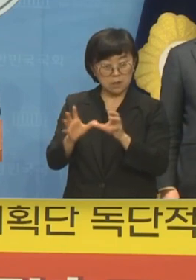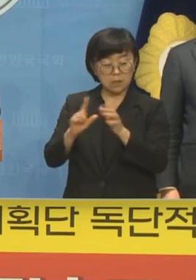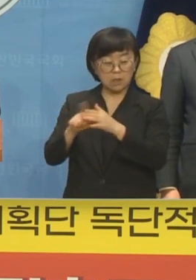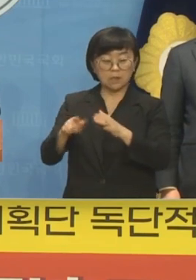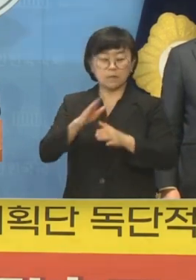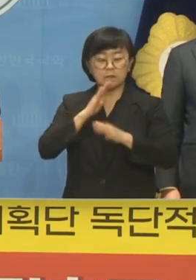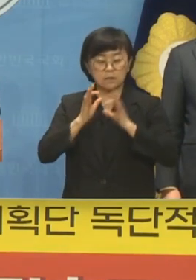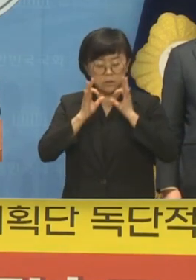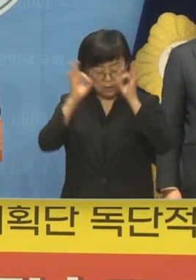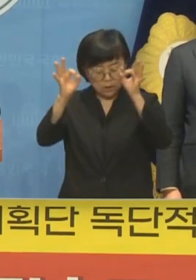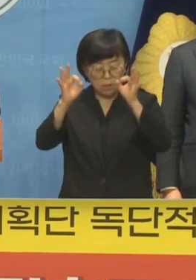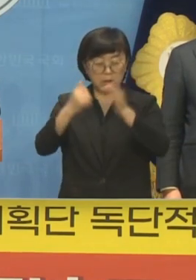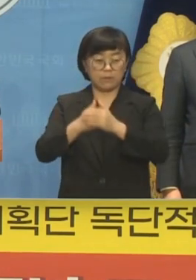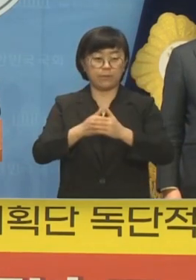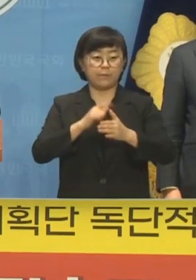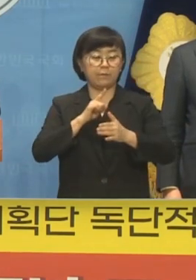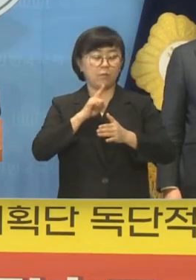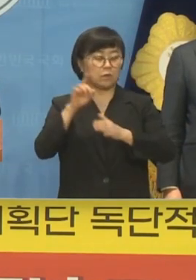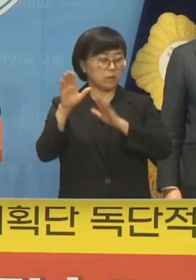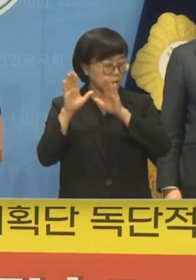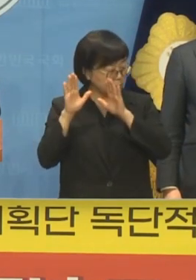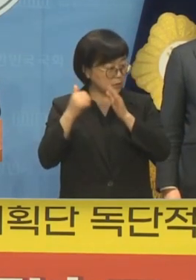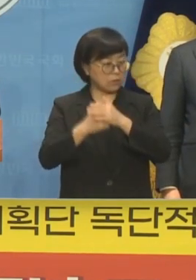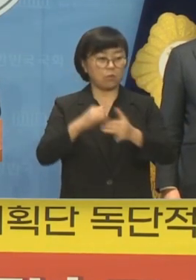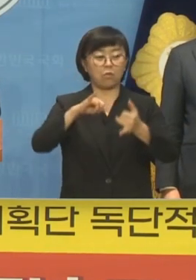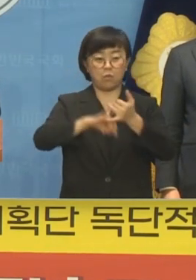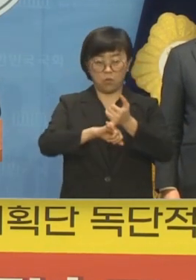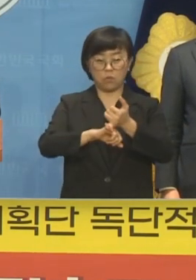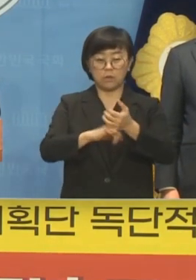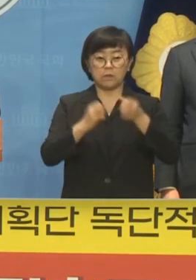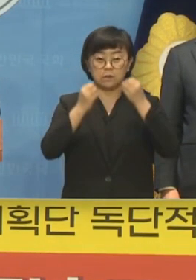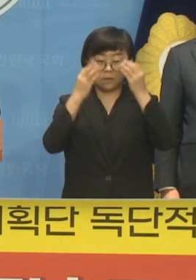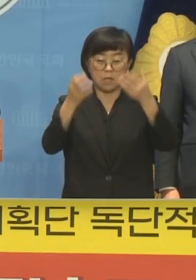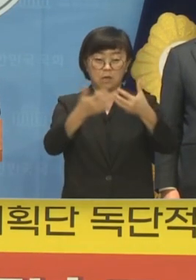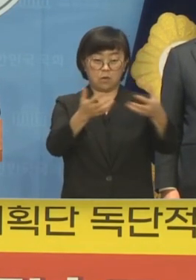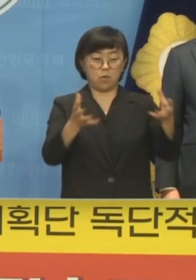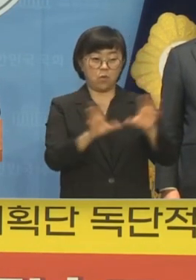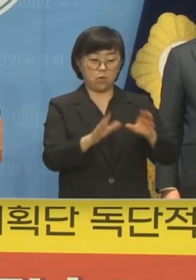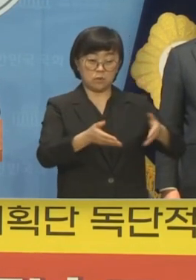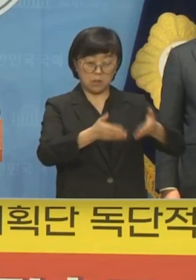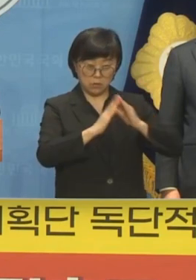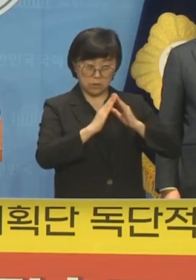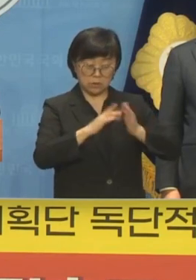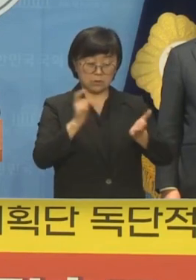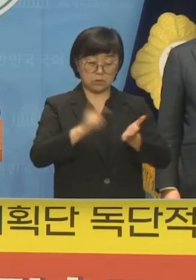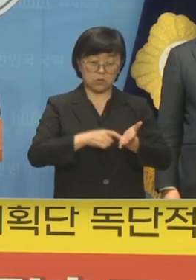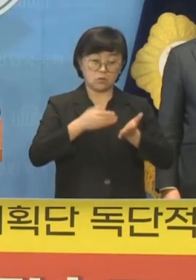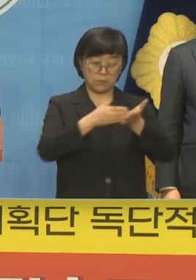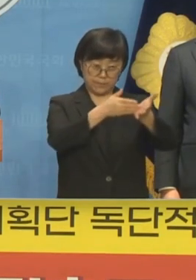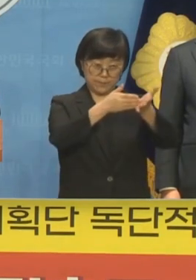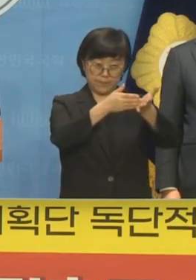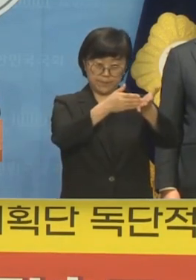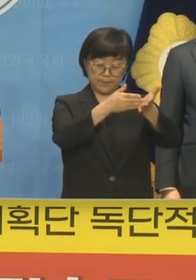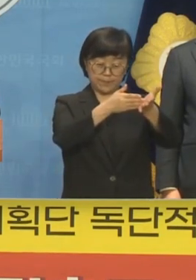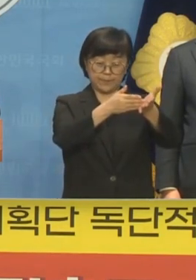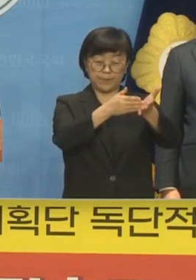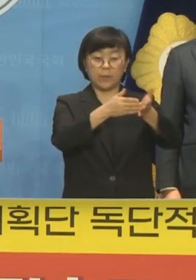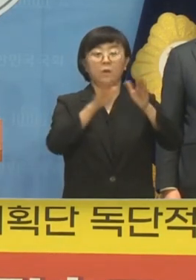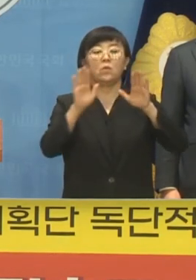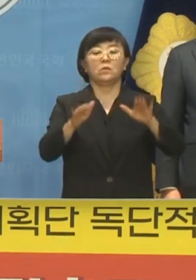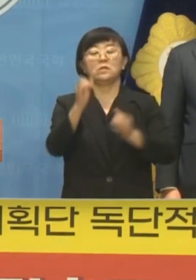절절한 목소리를 귀 기울여서 반드시 새로 구성해 주시기를 촉구하는 그런 뜻을